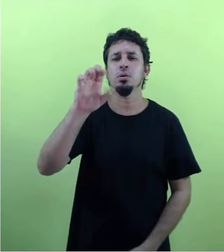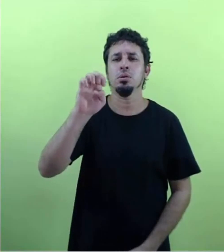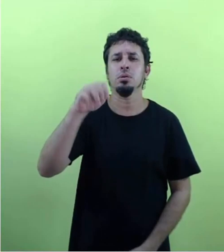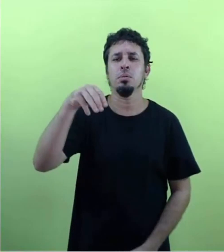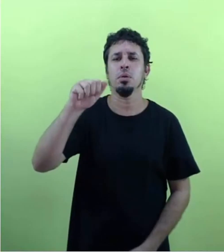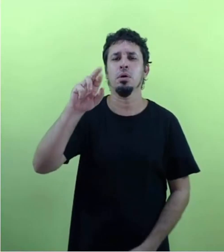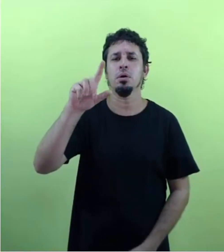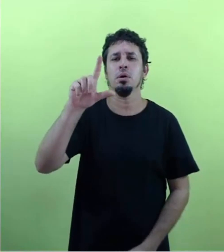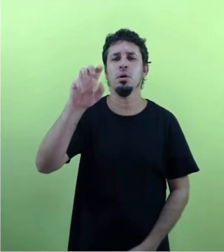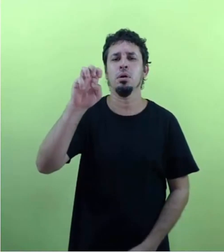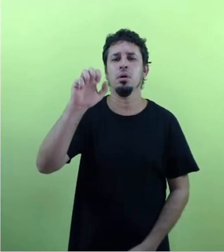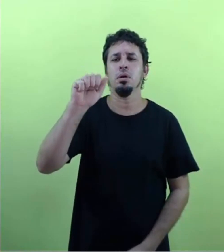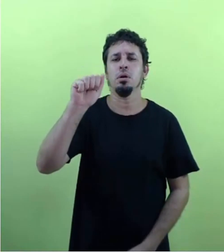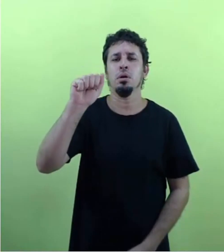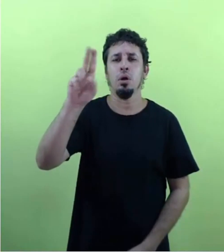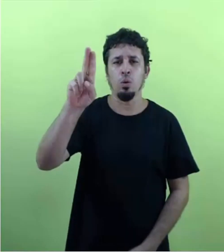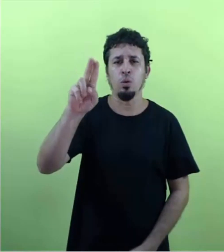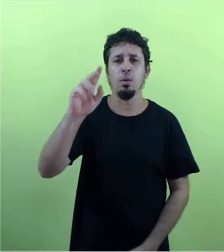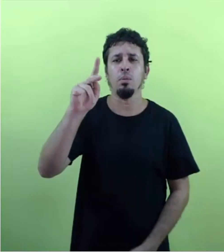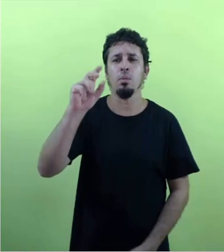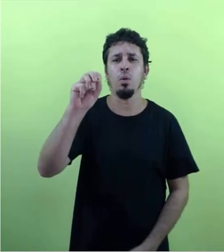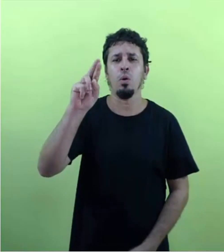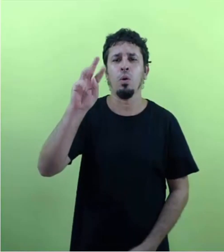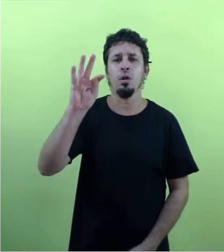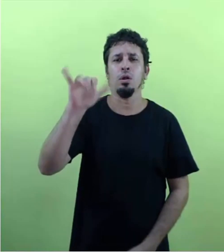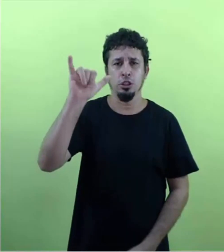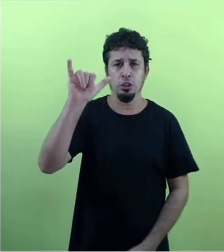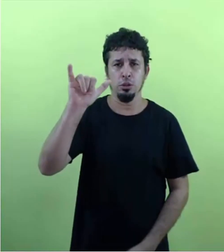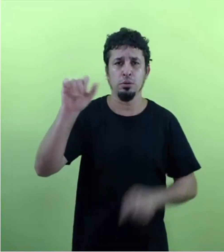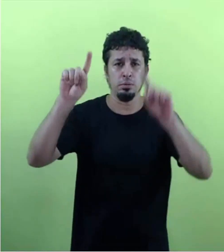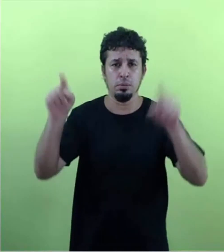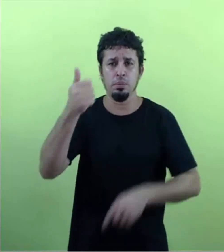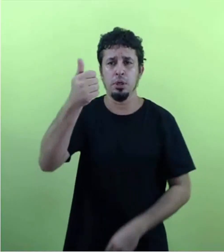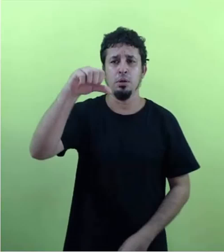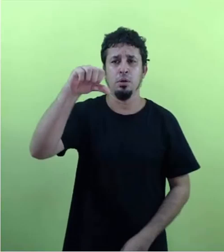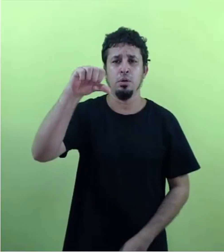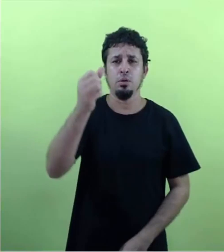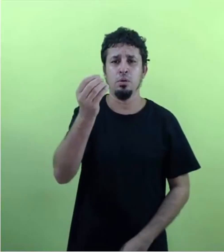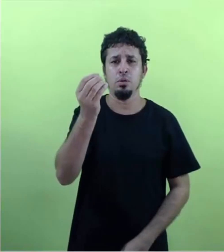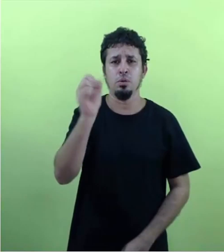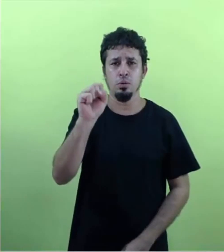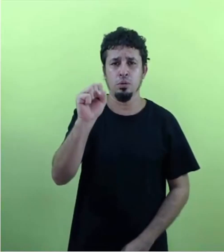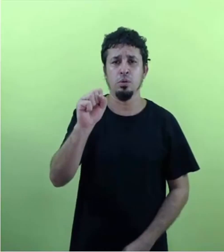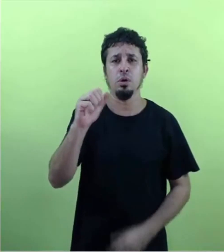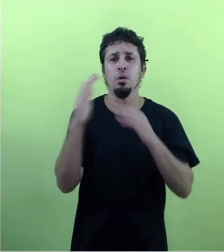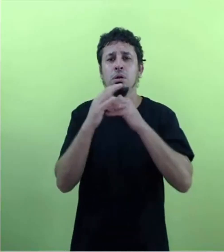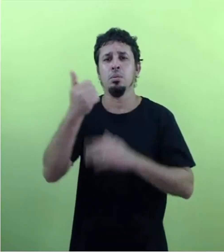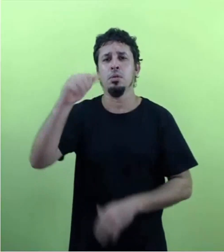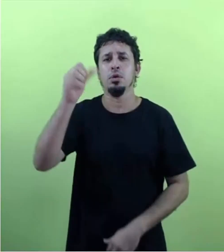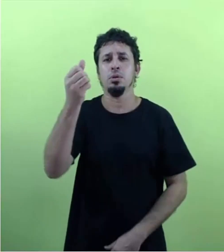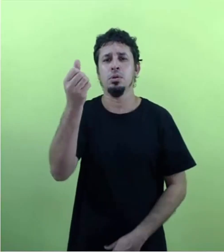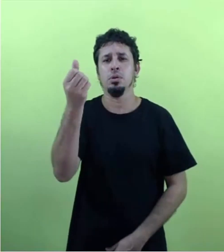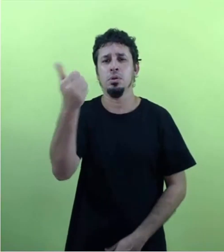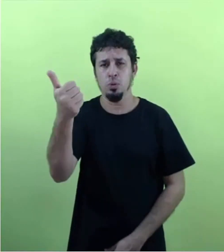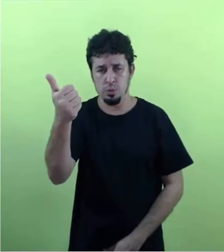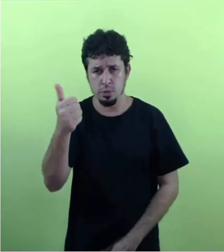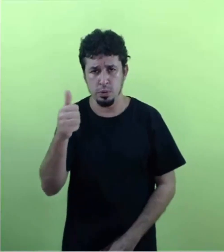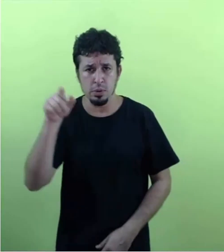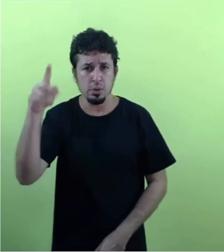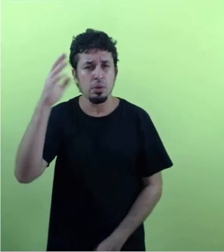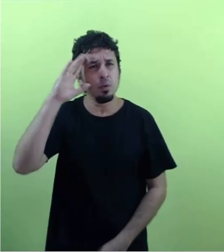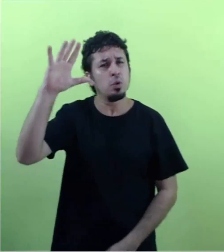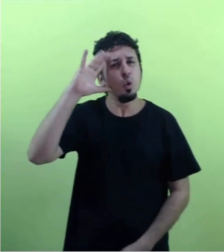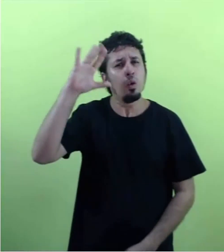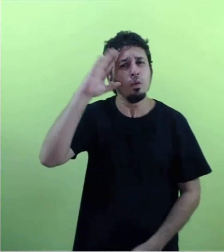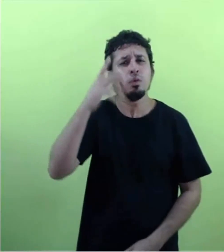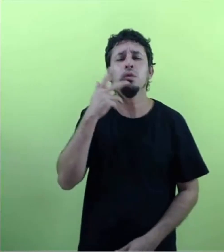de recorrer aos ensinamentos de Maurice Merleau-Ponty, 1908 a 1961, na sua